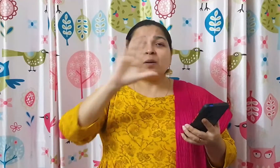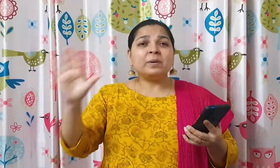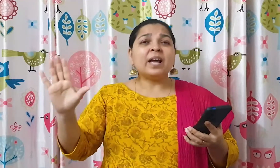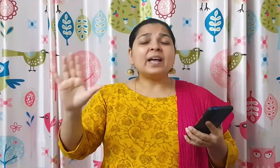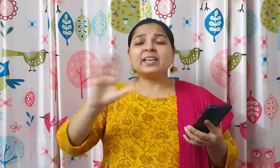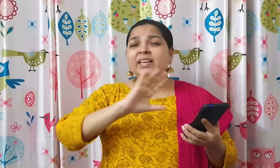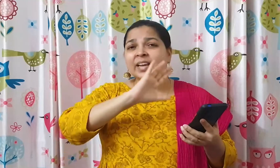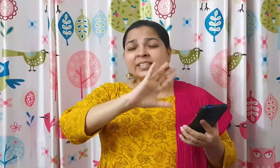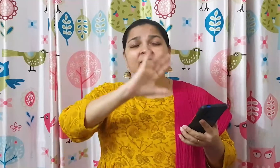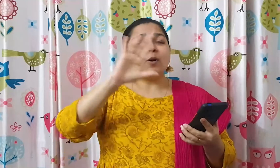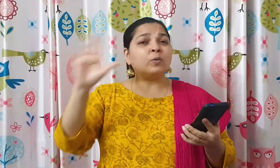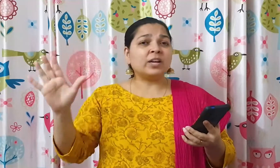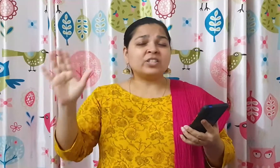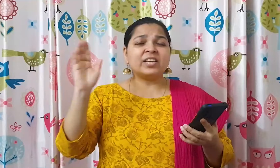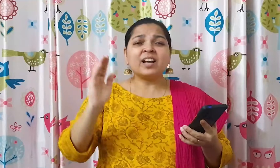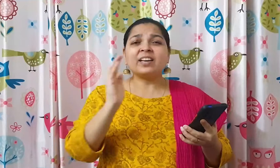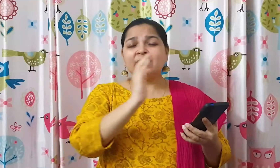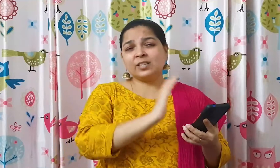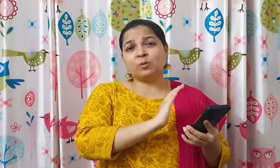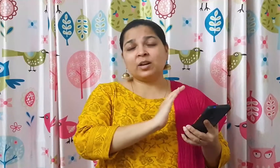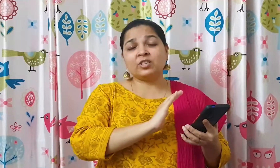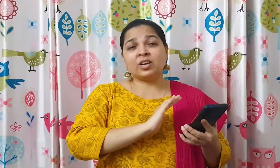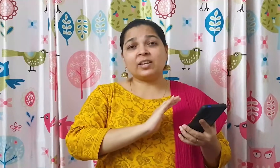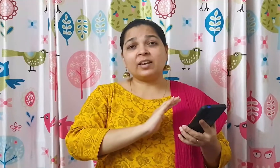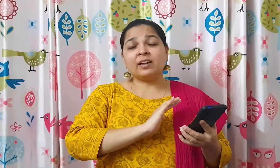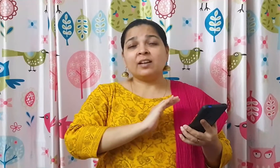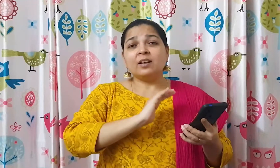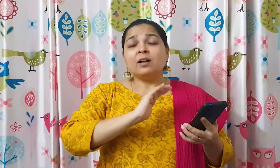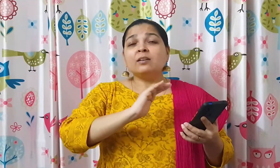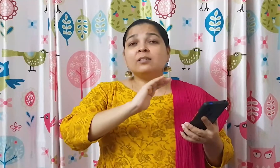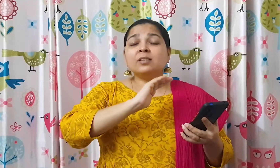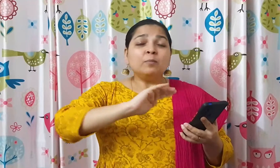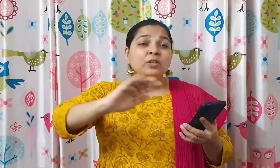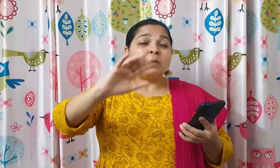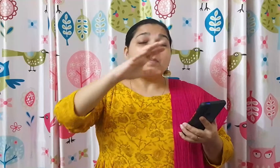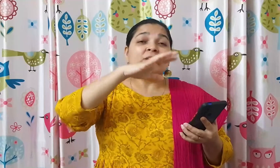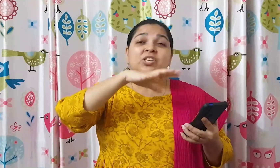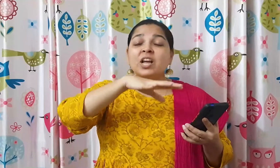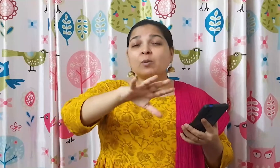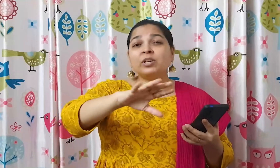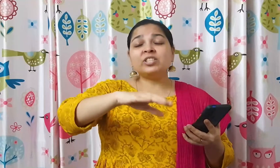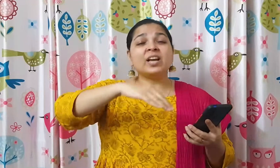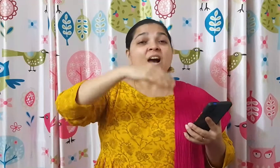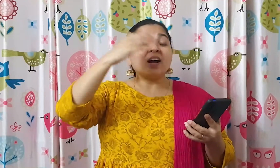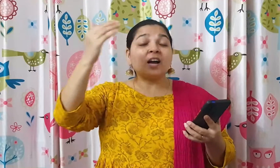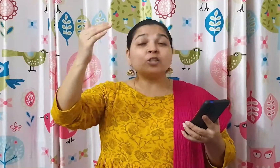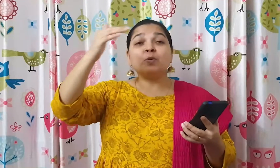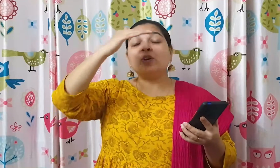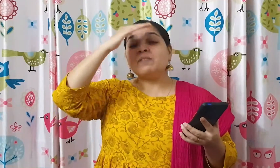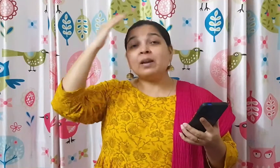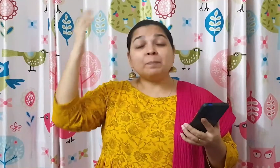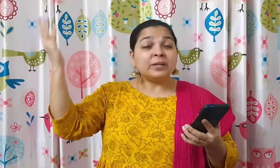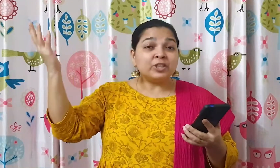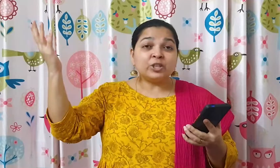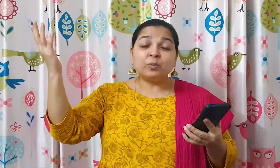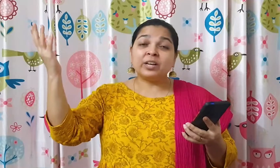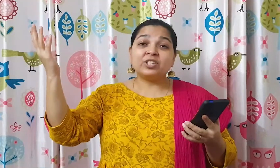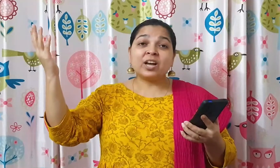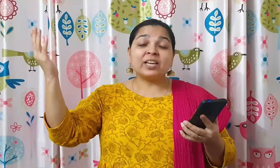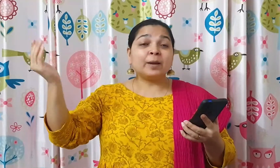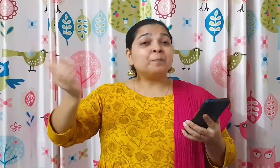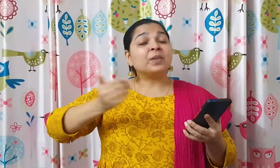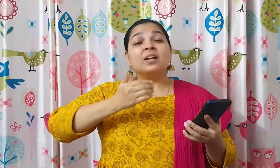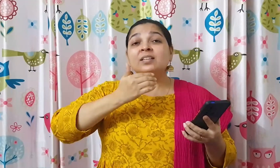হৈ আছে, মহিলাগৰাকীয়ে ভাবিছিল যে তেওঁ যীশুখ্ৰীষ্টৰ মাত্ৰ কাপোৰডোখৰ চুব আৰু তেওঁ